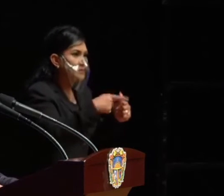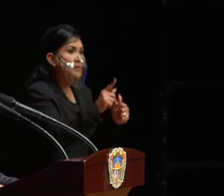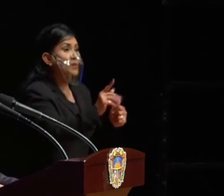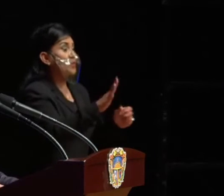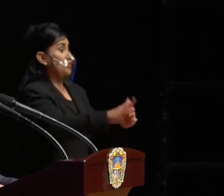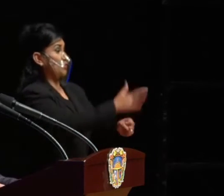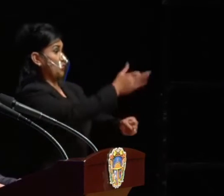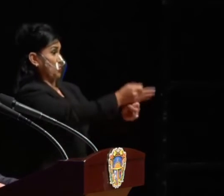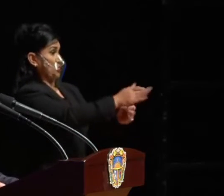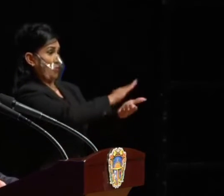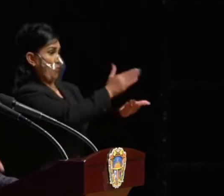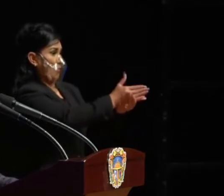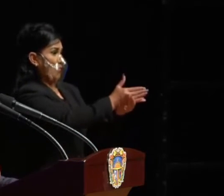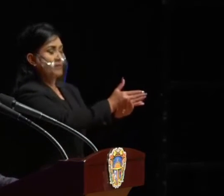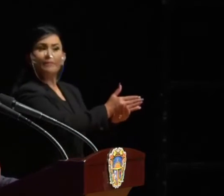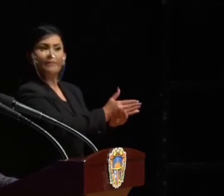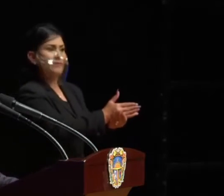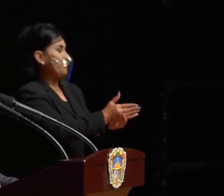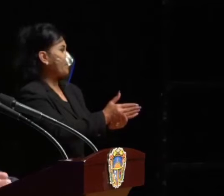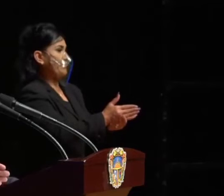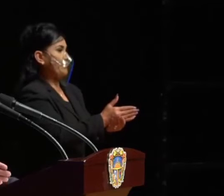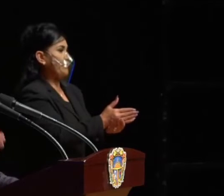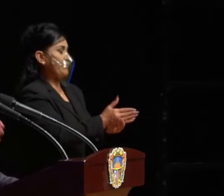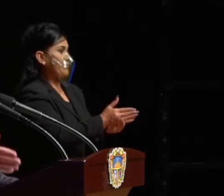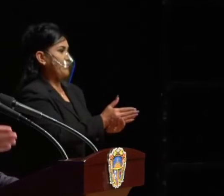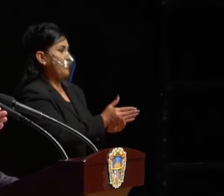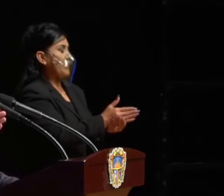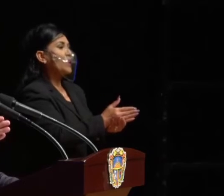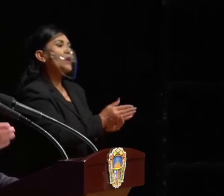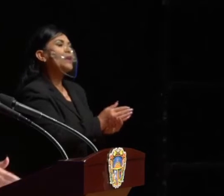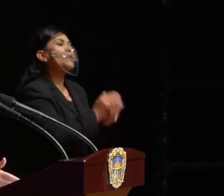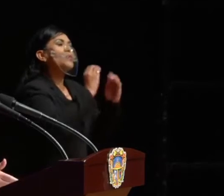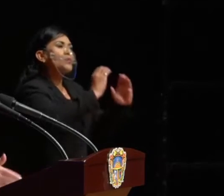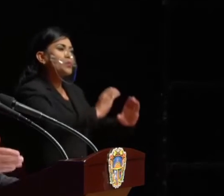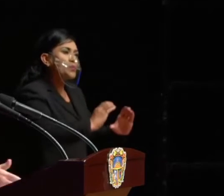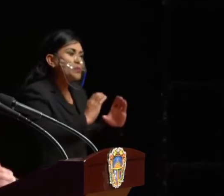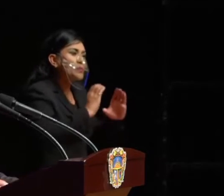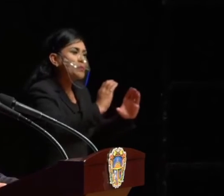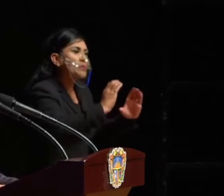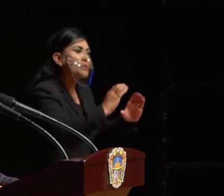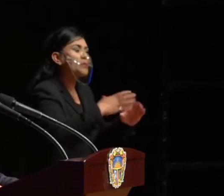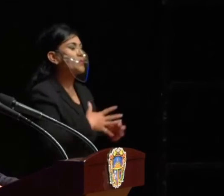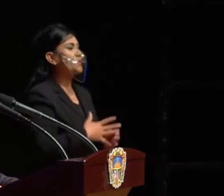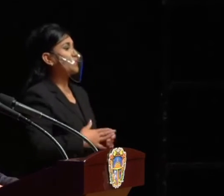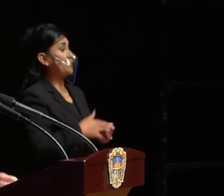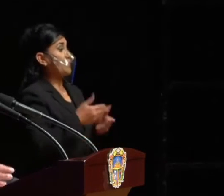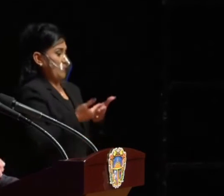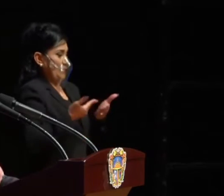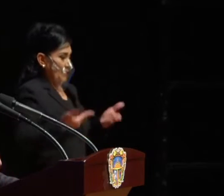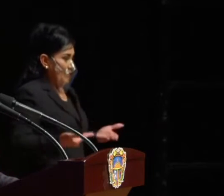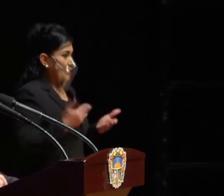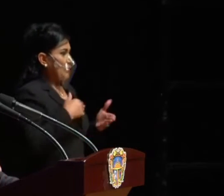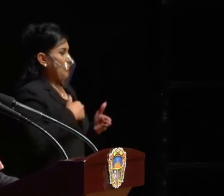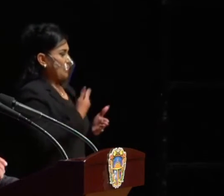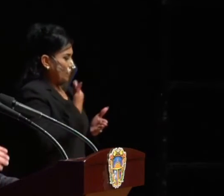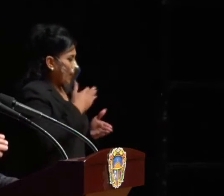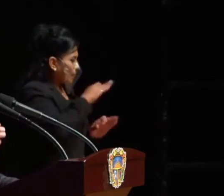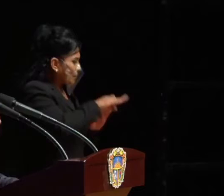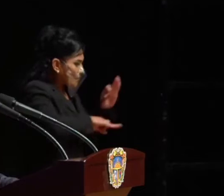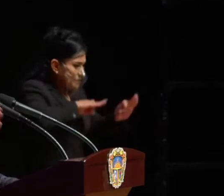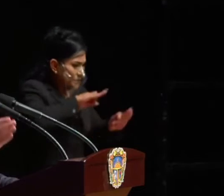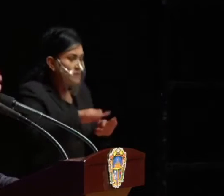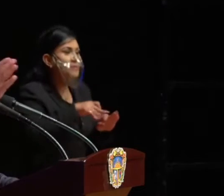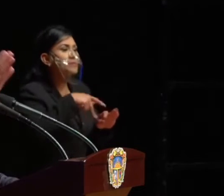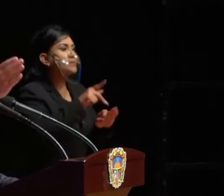es suficiente. Debemos, sí, cuidar y procurar nuestro presente, pero siempre con